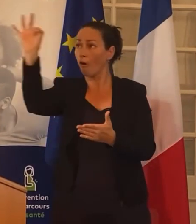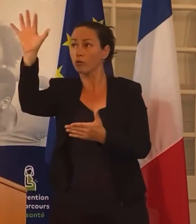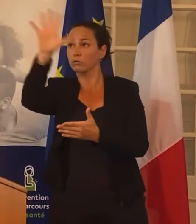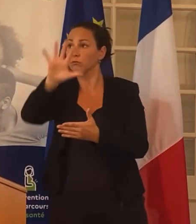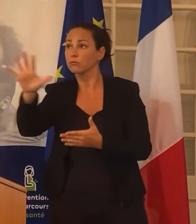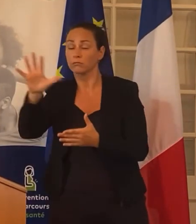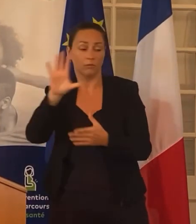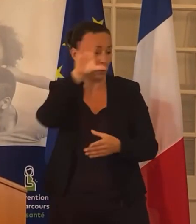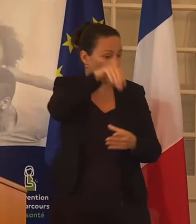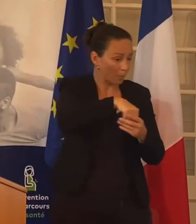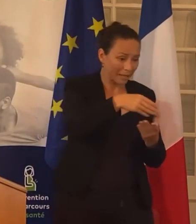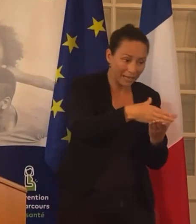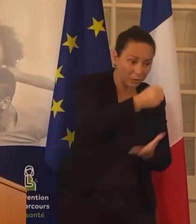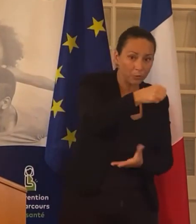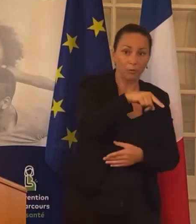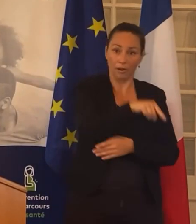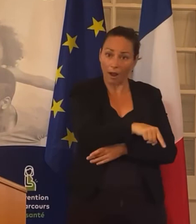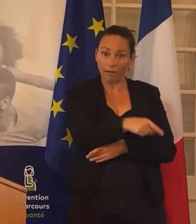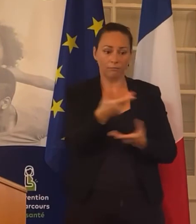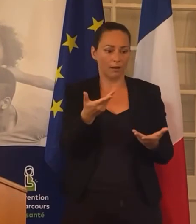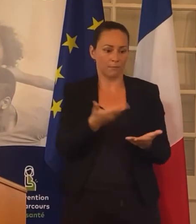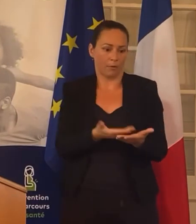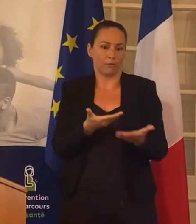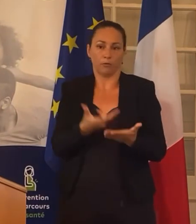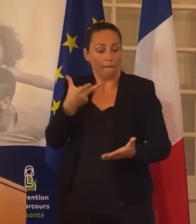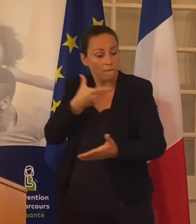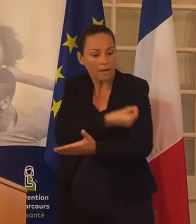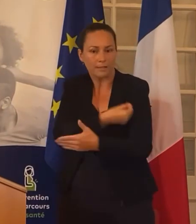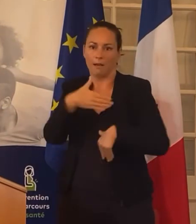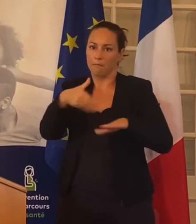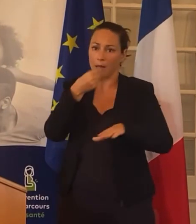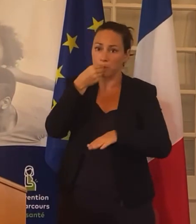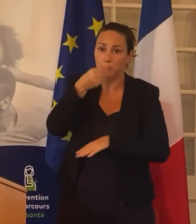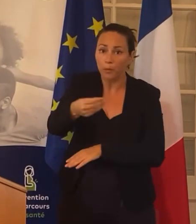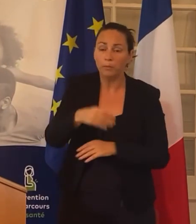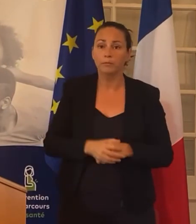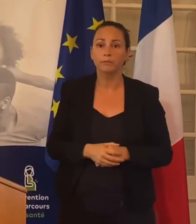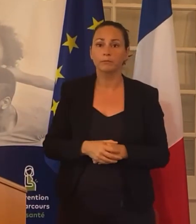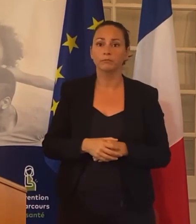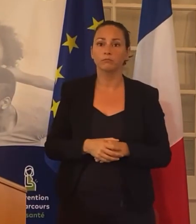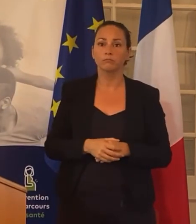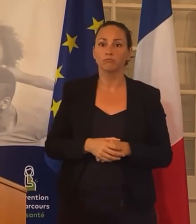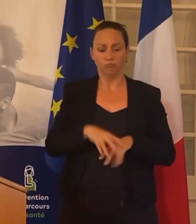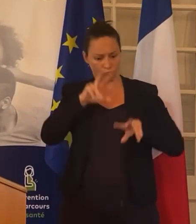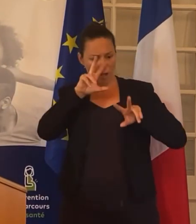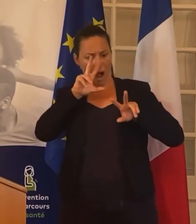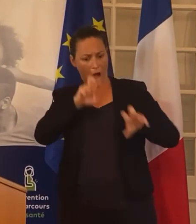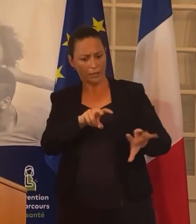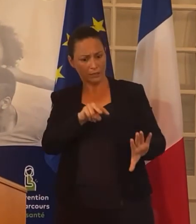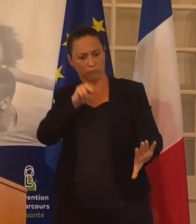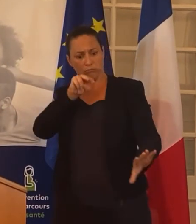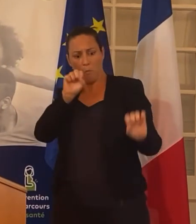Réunion, de l'efficacité du vaccin, avec un recul déjà important